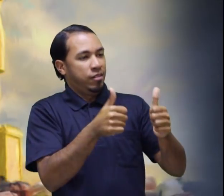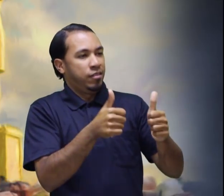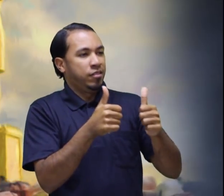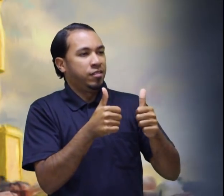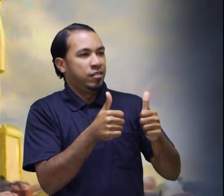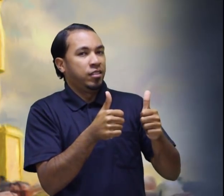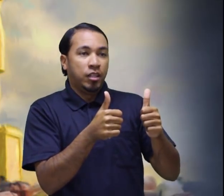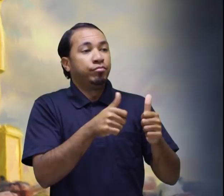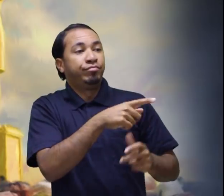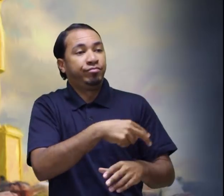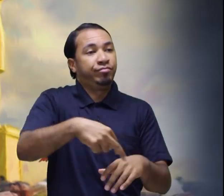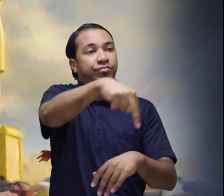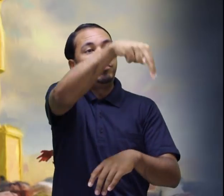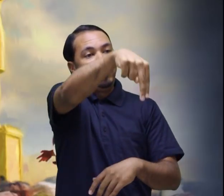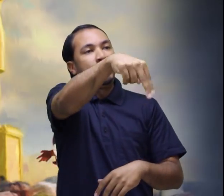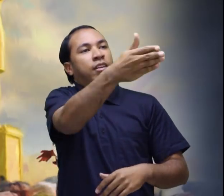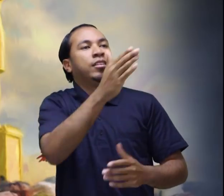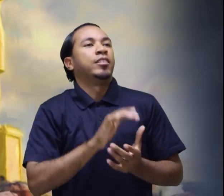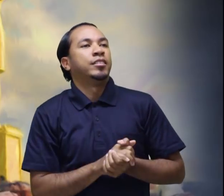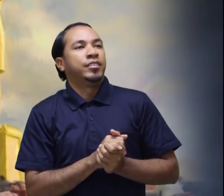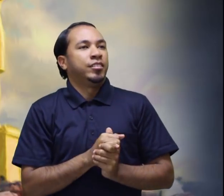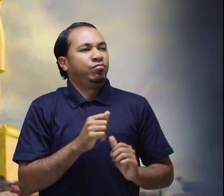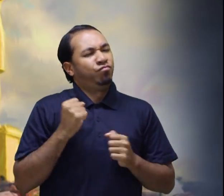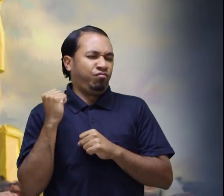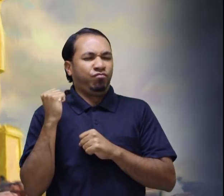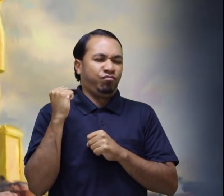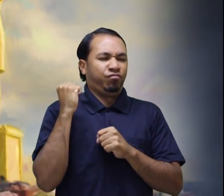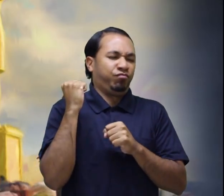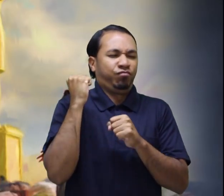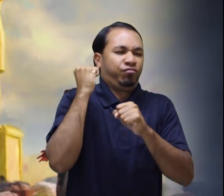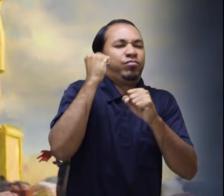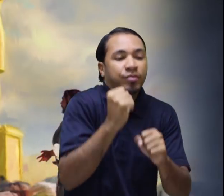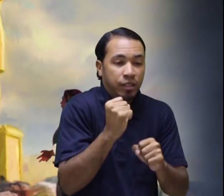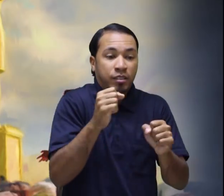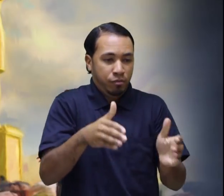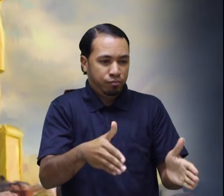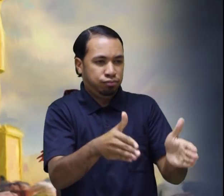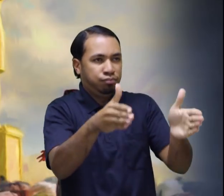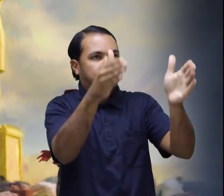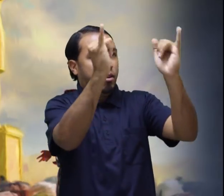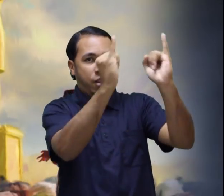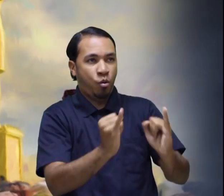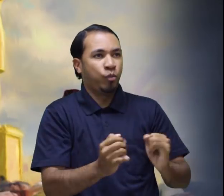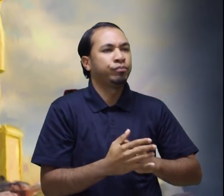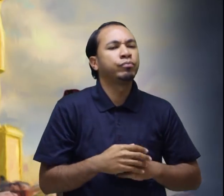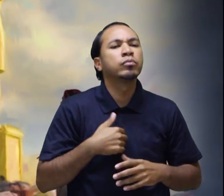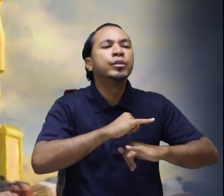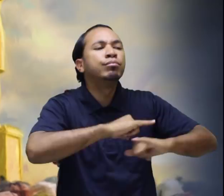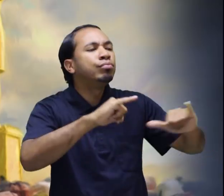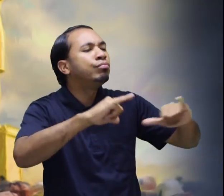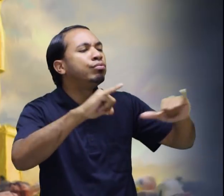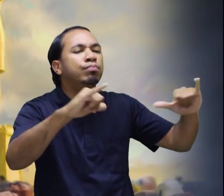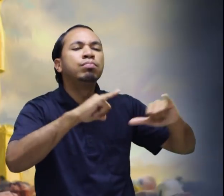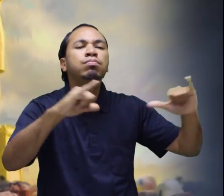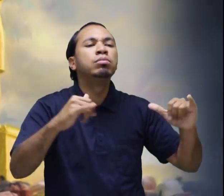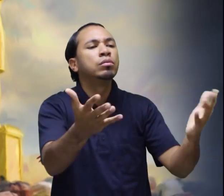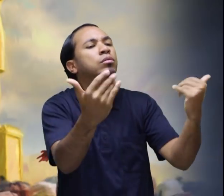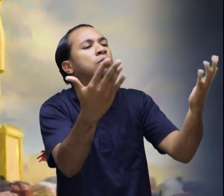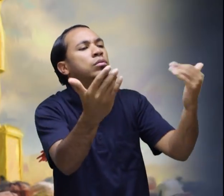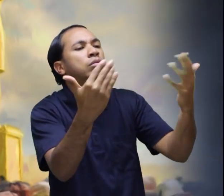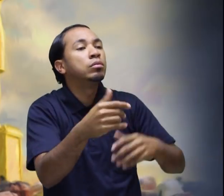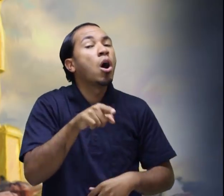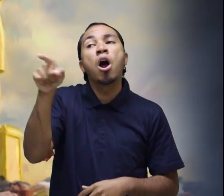estátua revestida toda em ouro. Ao concluírem a obra, levaram a estátua para uma